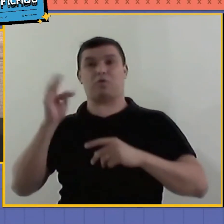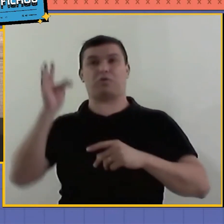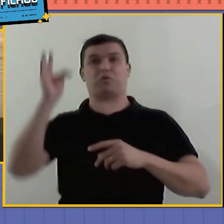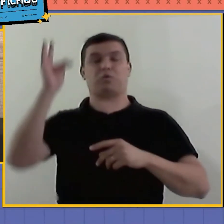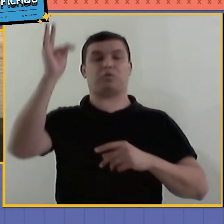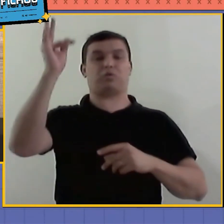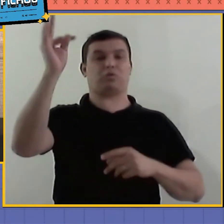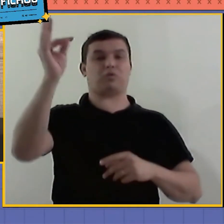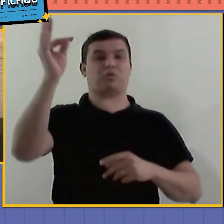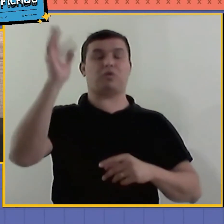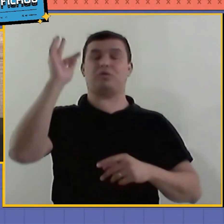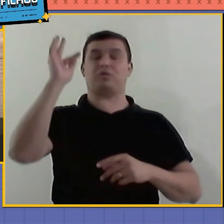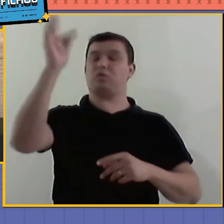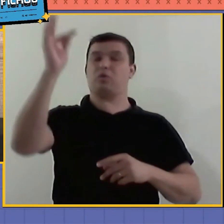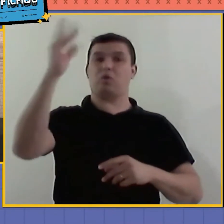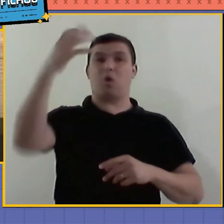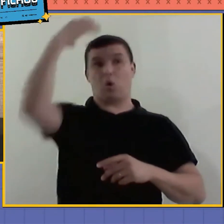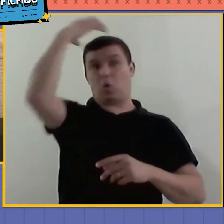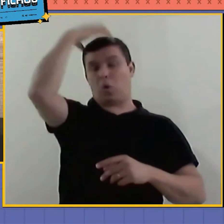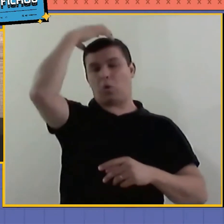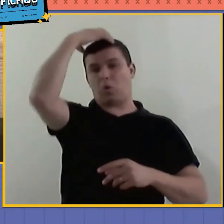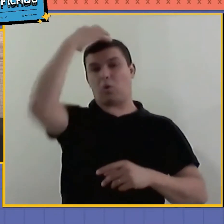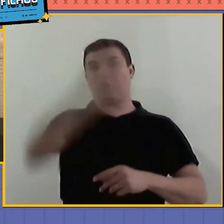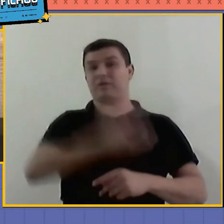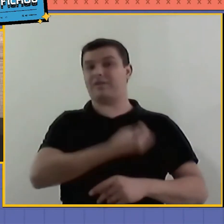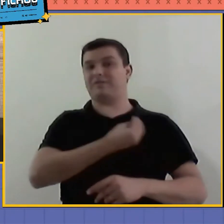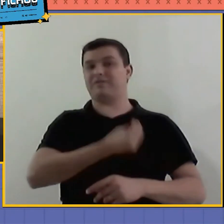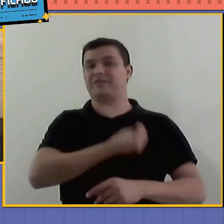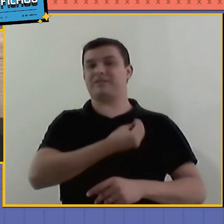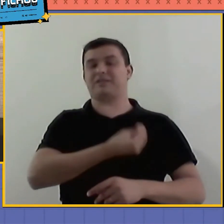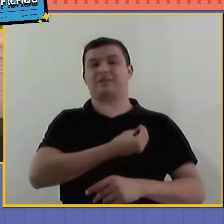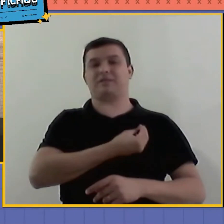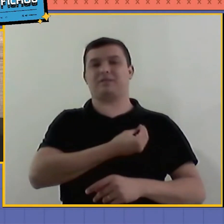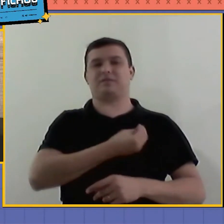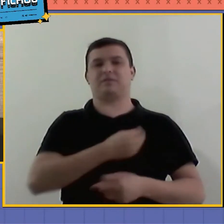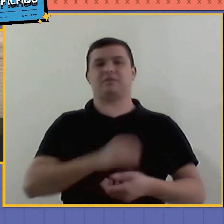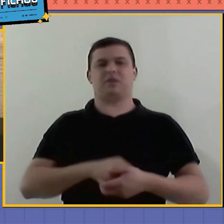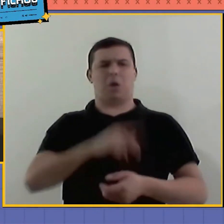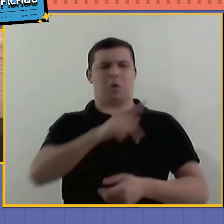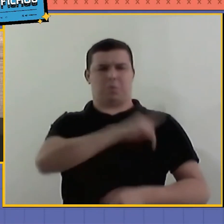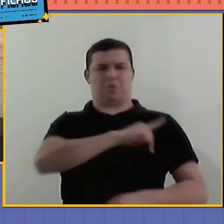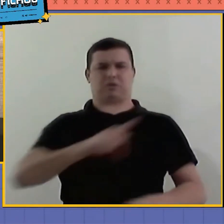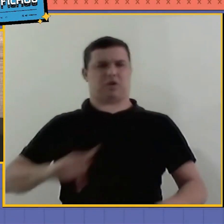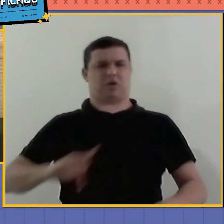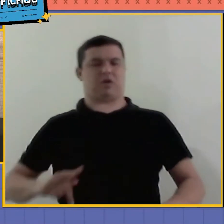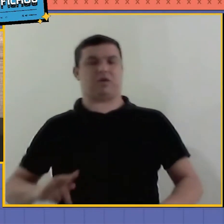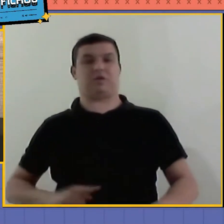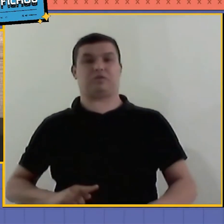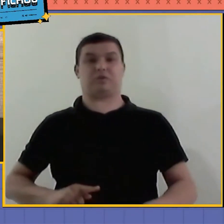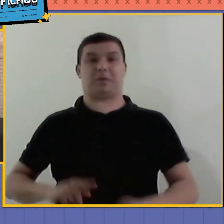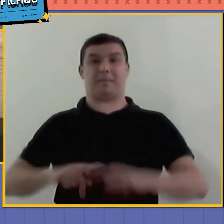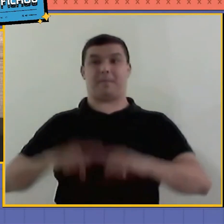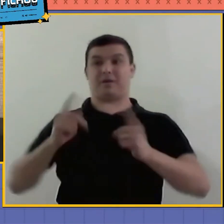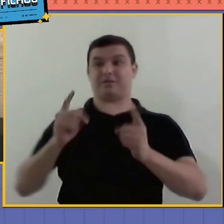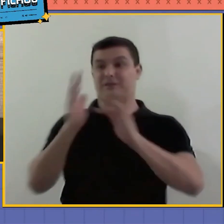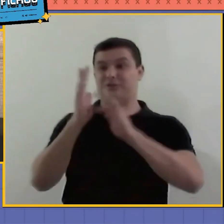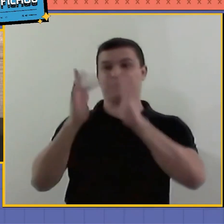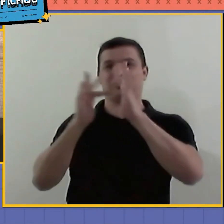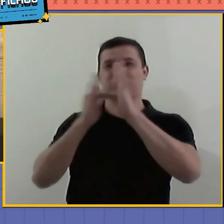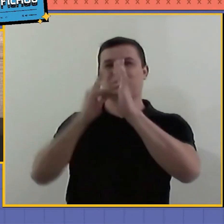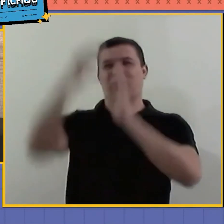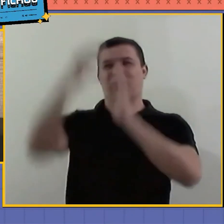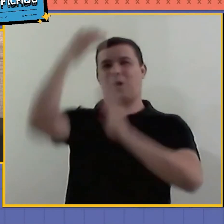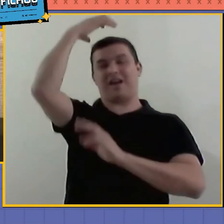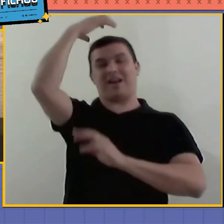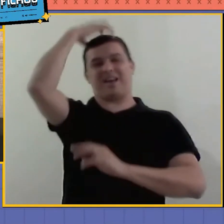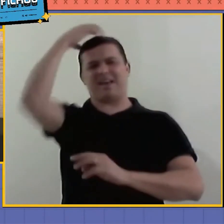coroa da vida não vai ser entregue por um presidente vai ser entregue pelo próprio rei dos reis e senhor dos